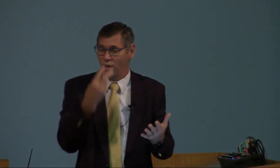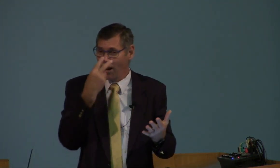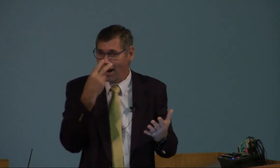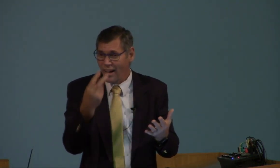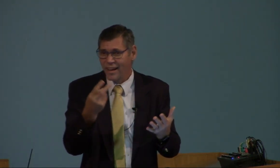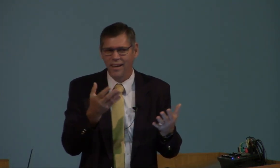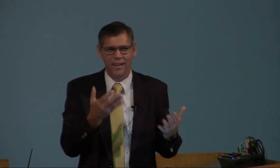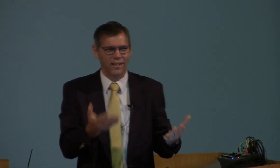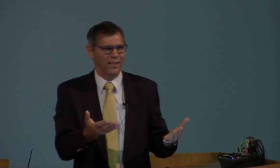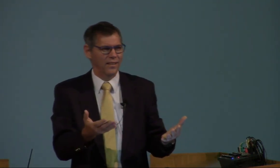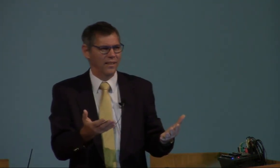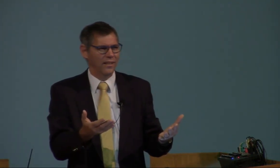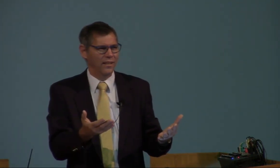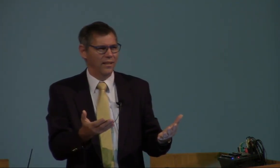kyk.